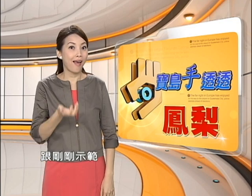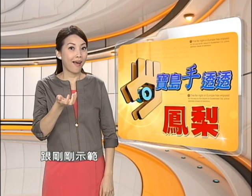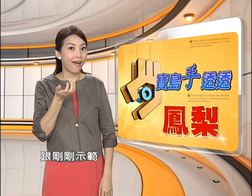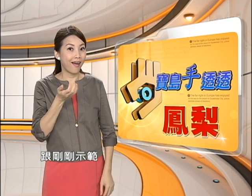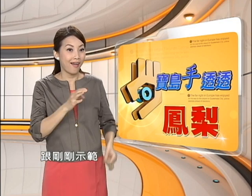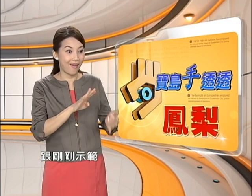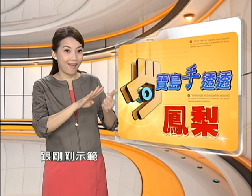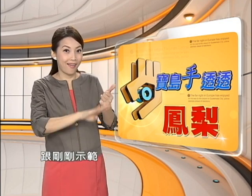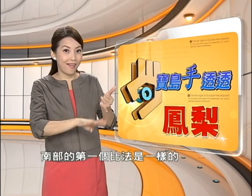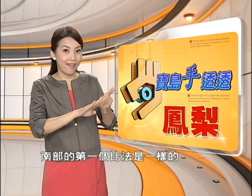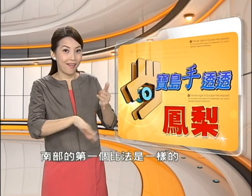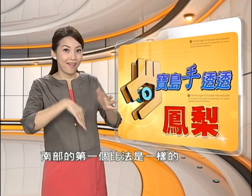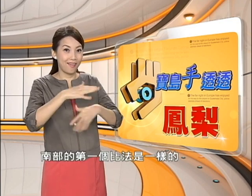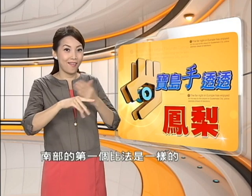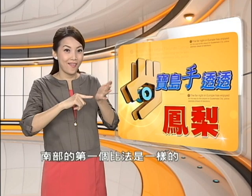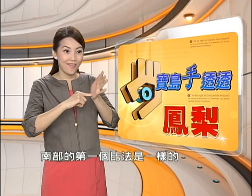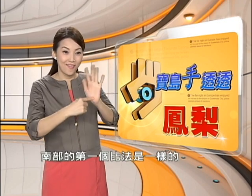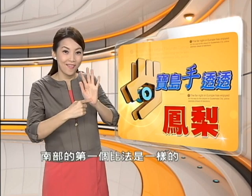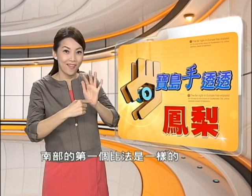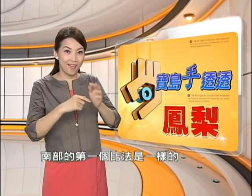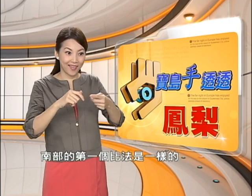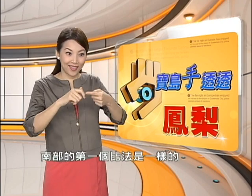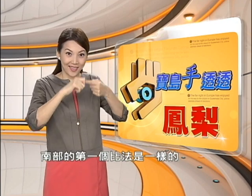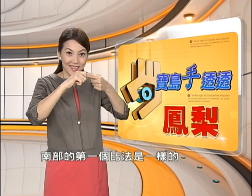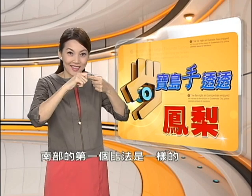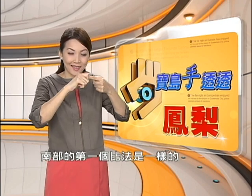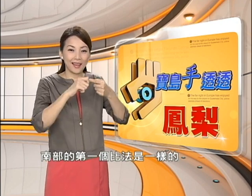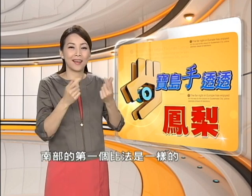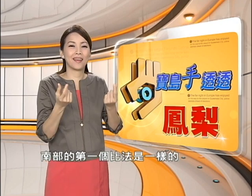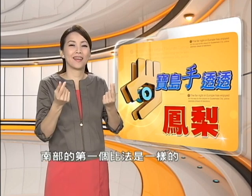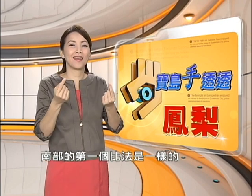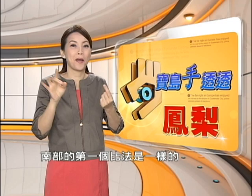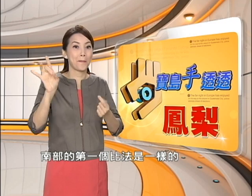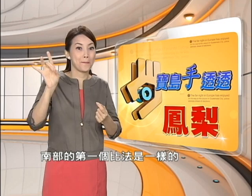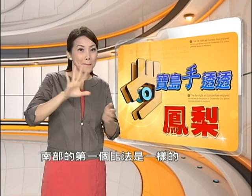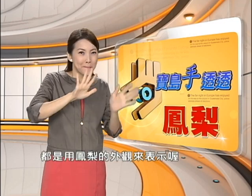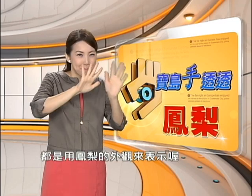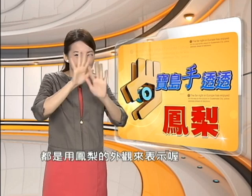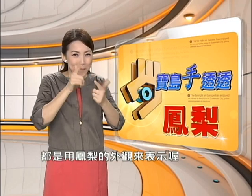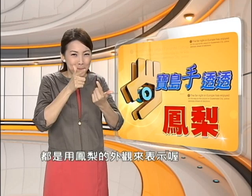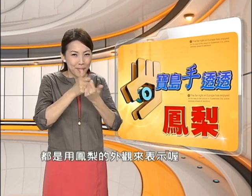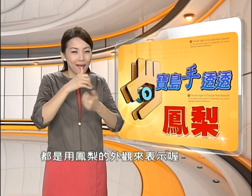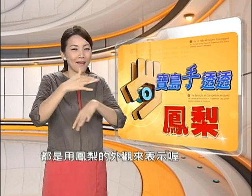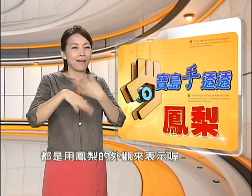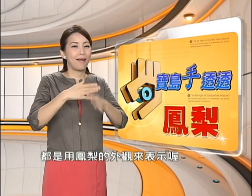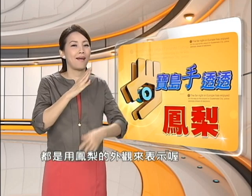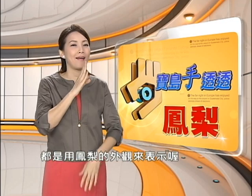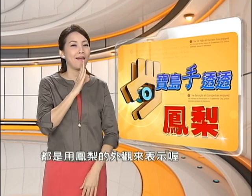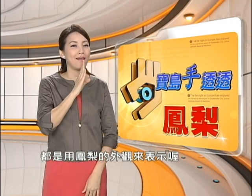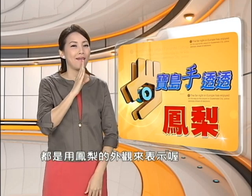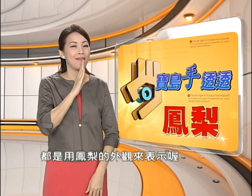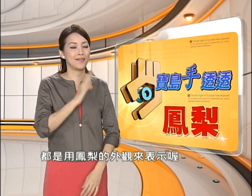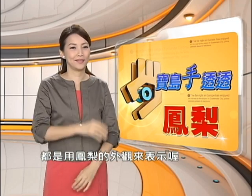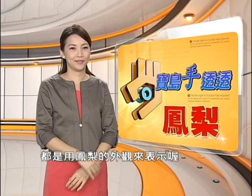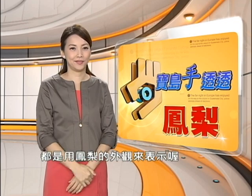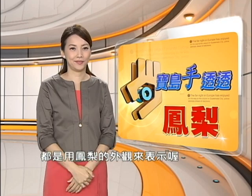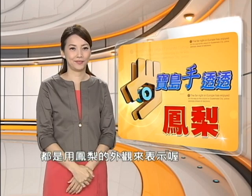刚示范南部的第一个笔法是一样的，都是用凤梨的外观来表示哦。